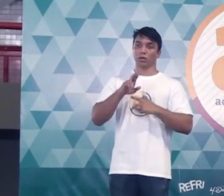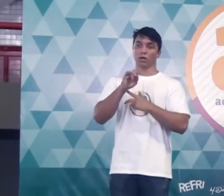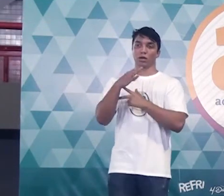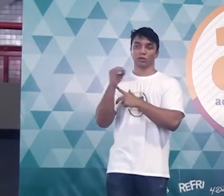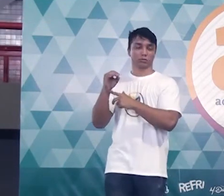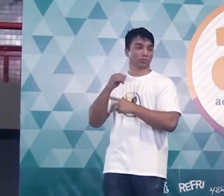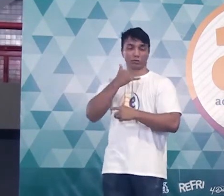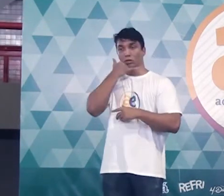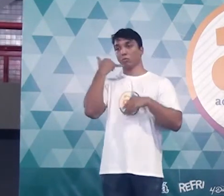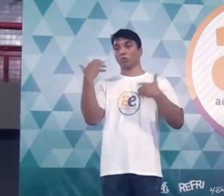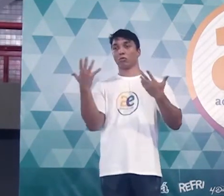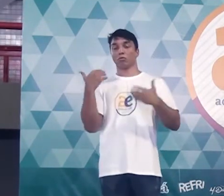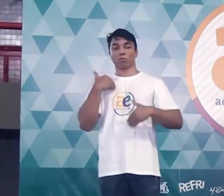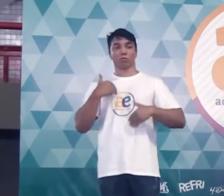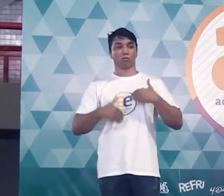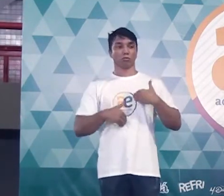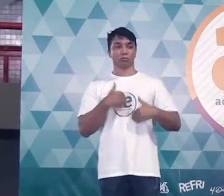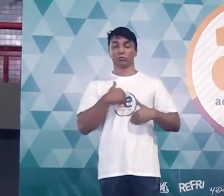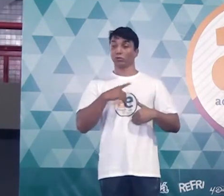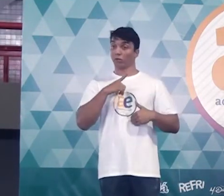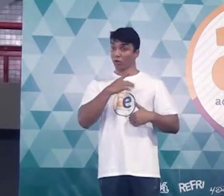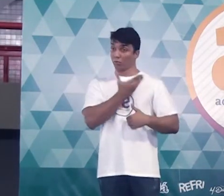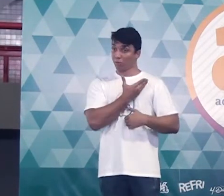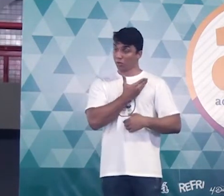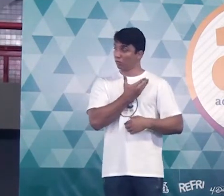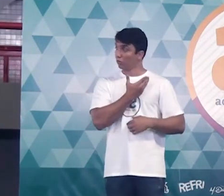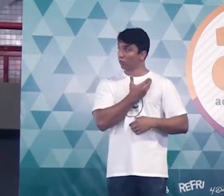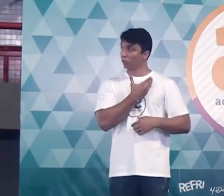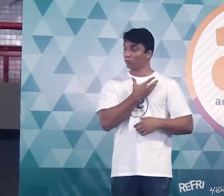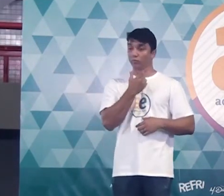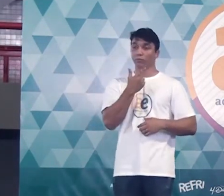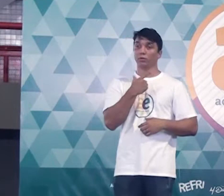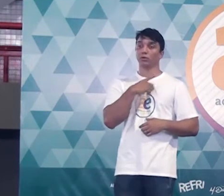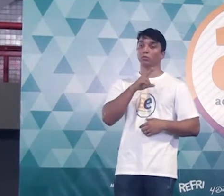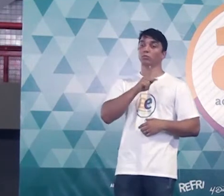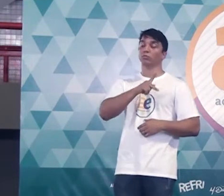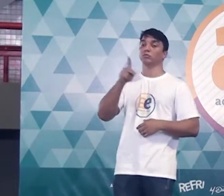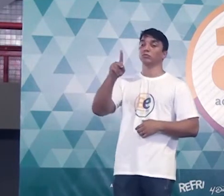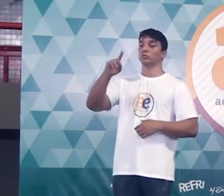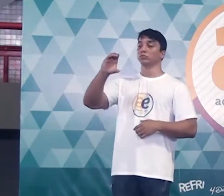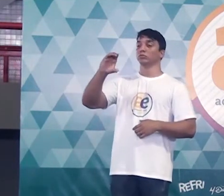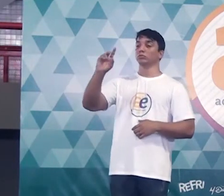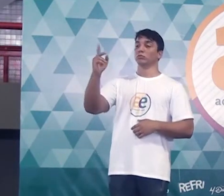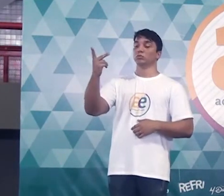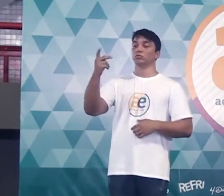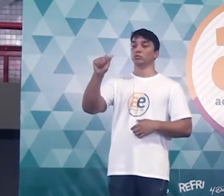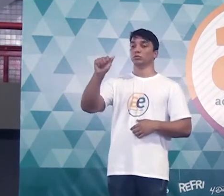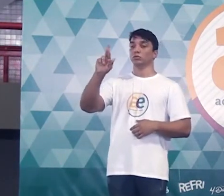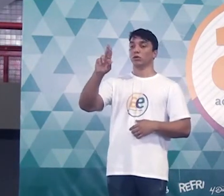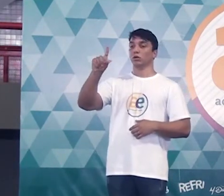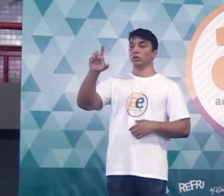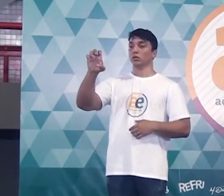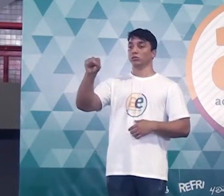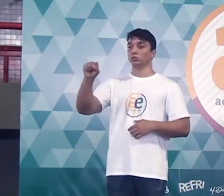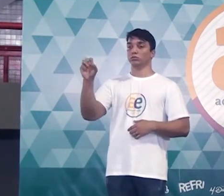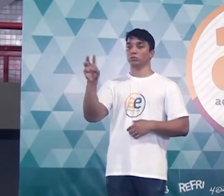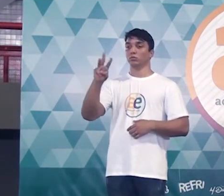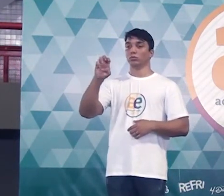corpo da pessoa. Eu tenho um colega meu que é o professor Charles Weyman.